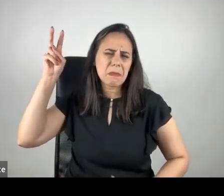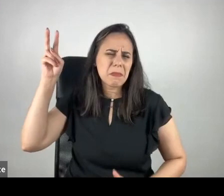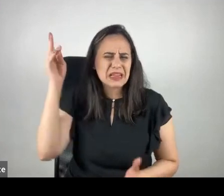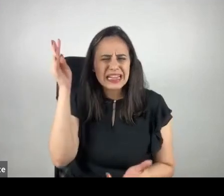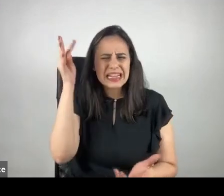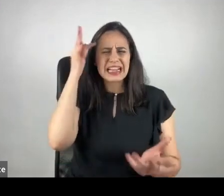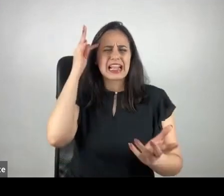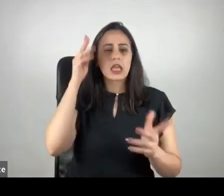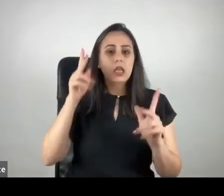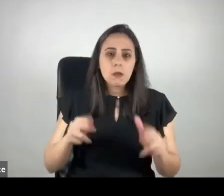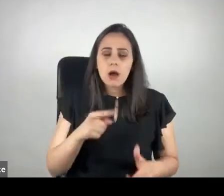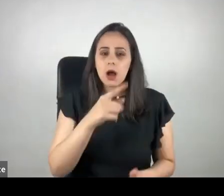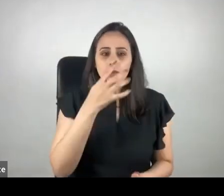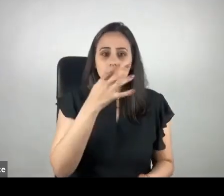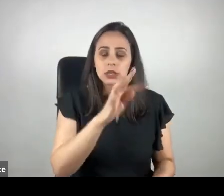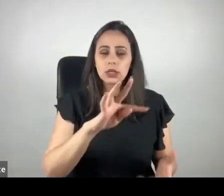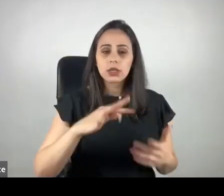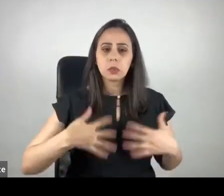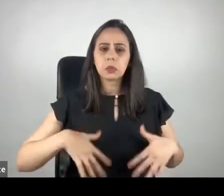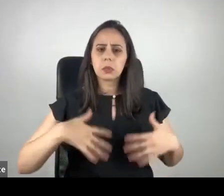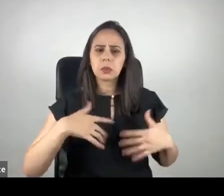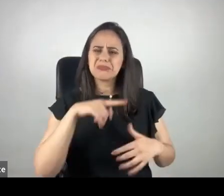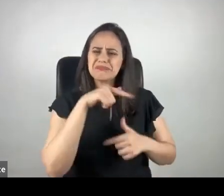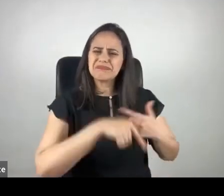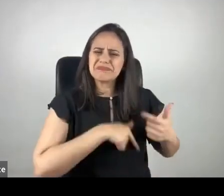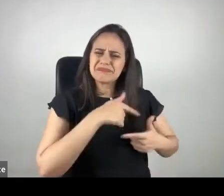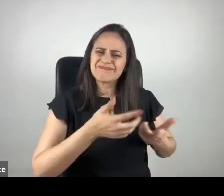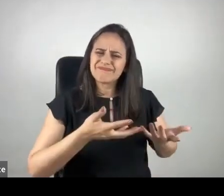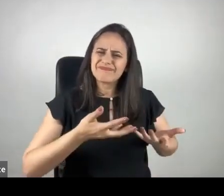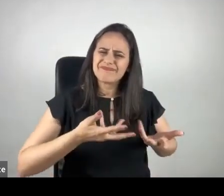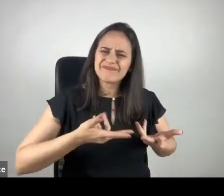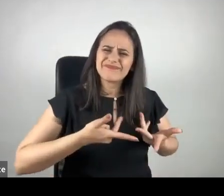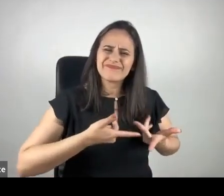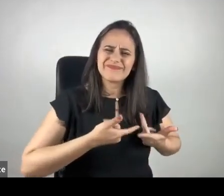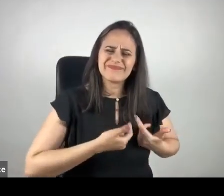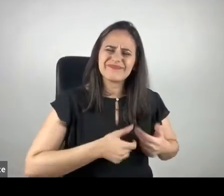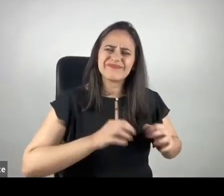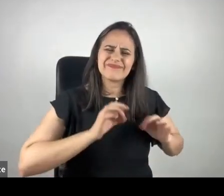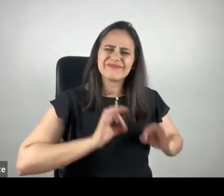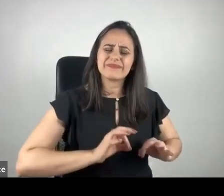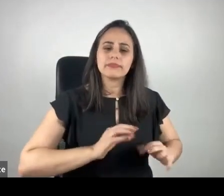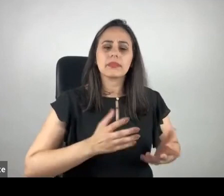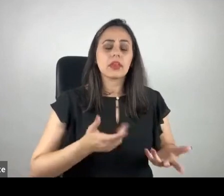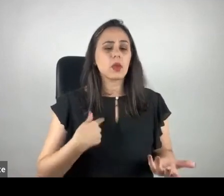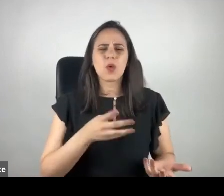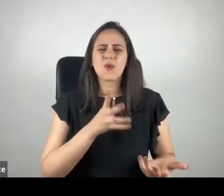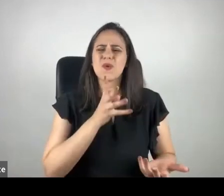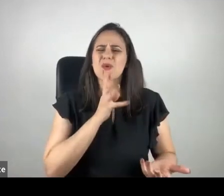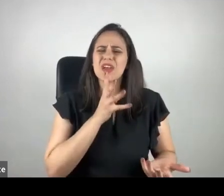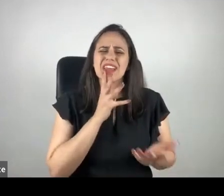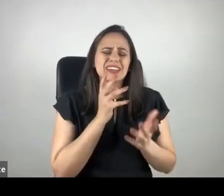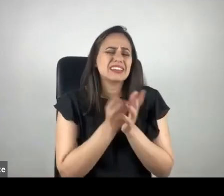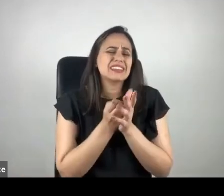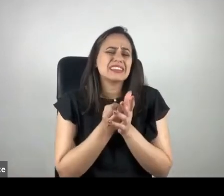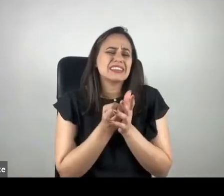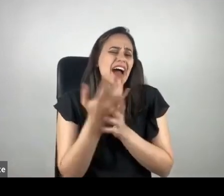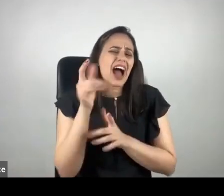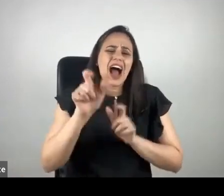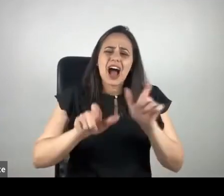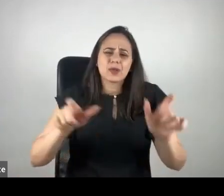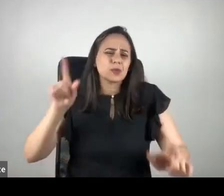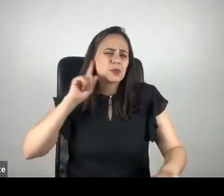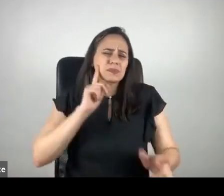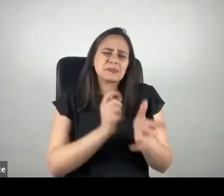como o Thierry é, e exerce o seu trabalho maravilhosamente bem. Eu conheço vários outros